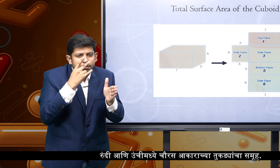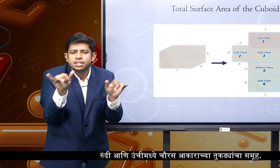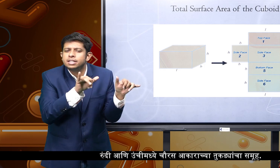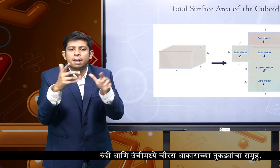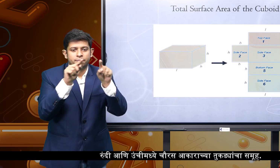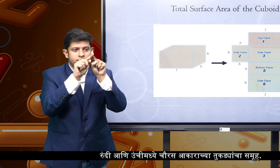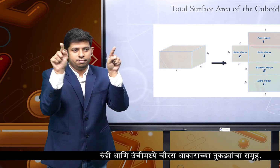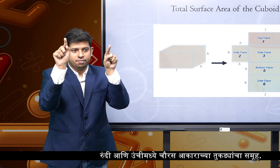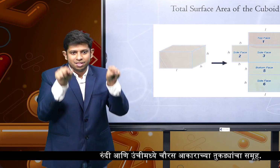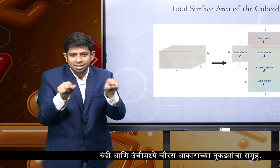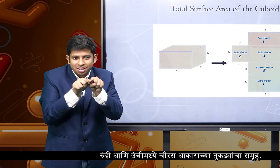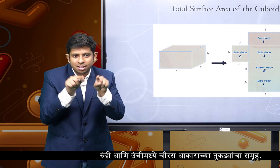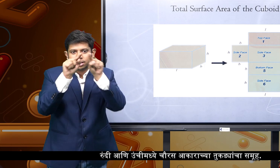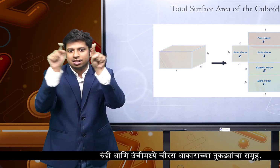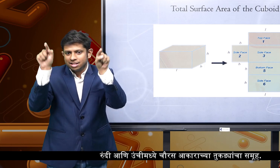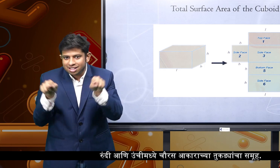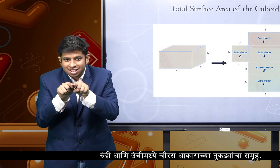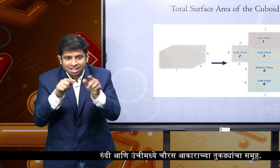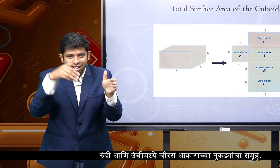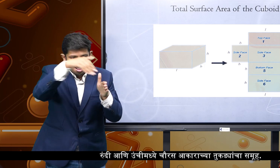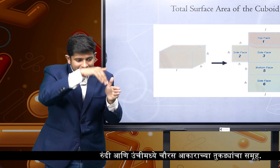उंचीमध्ये चौरस आकाराच्या तुकड्यांचा समूह.